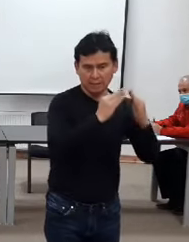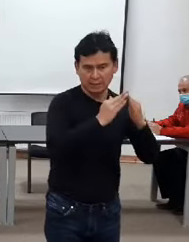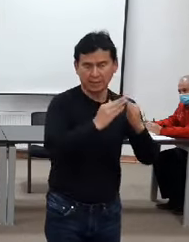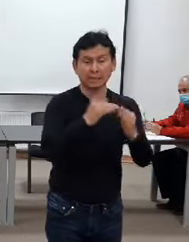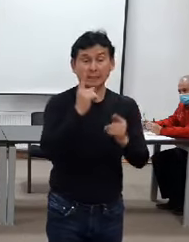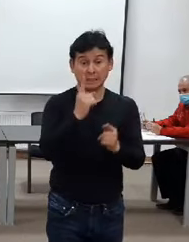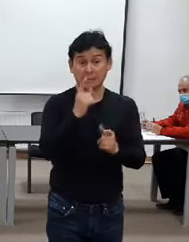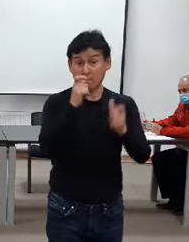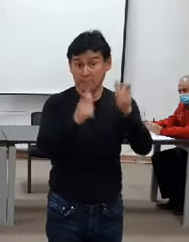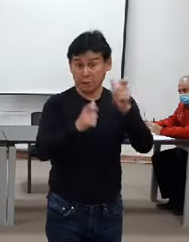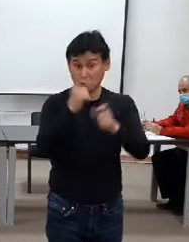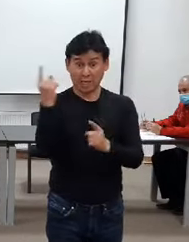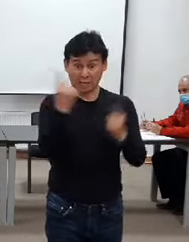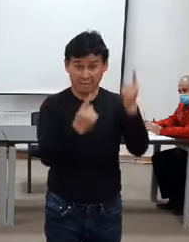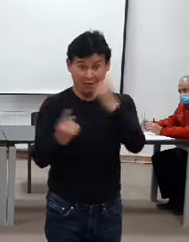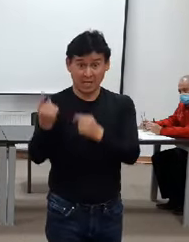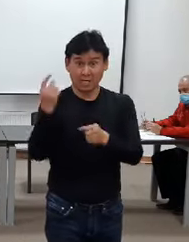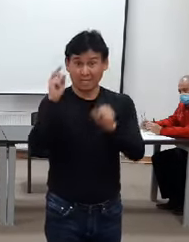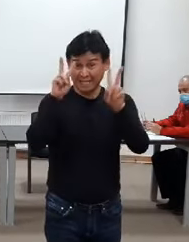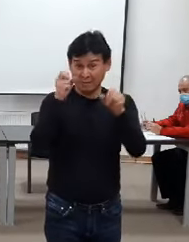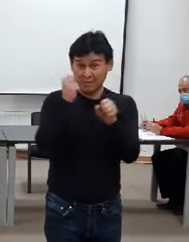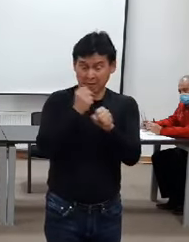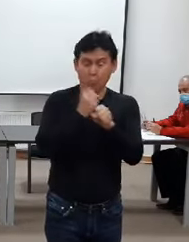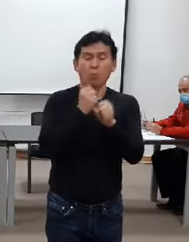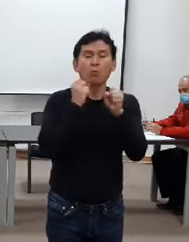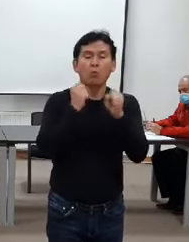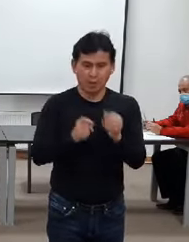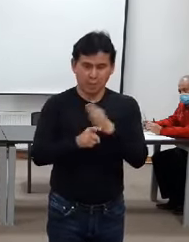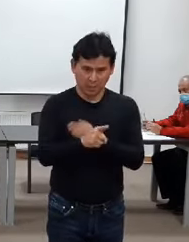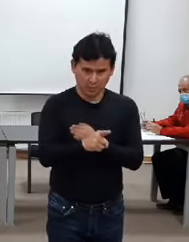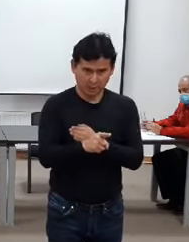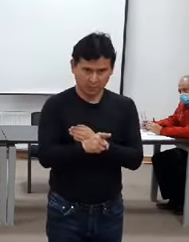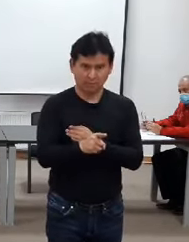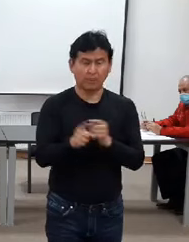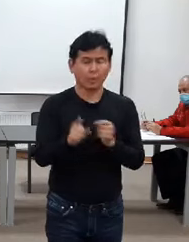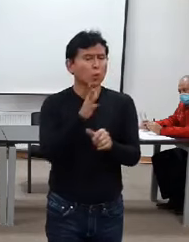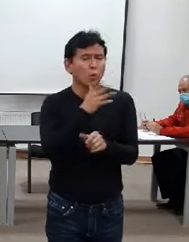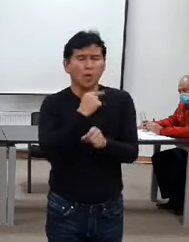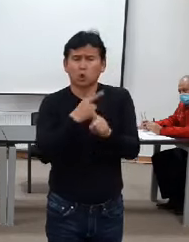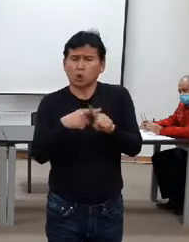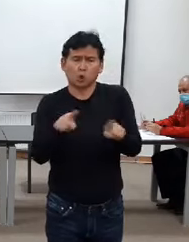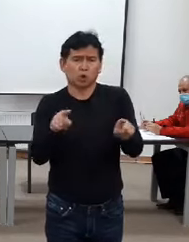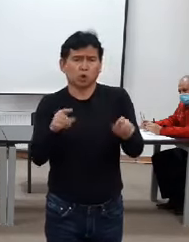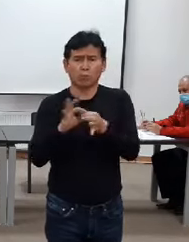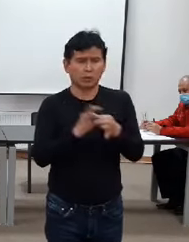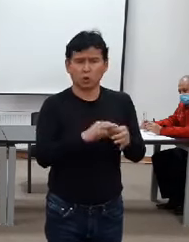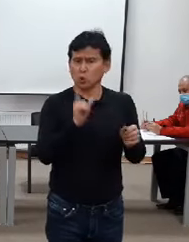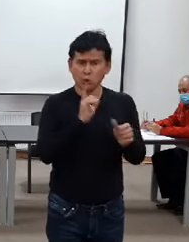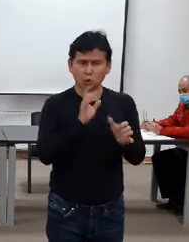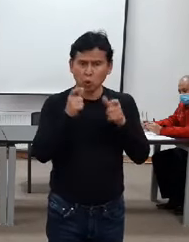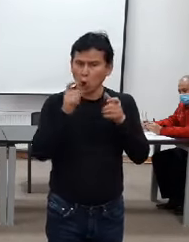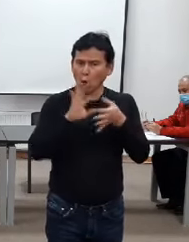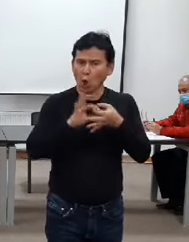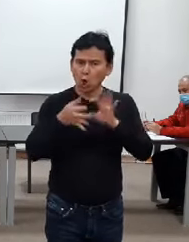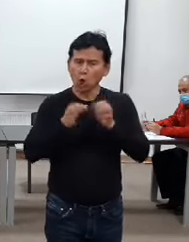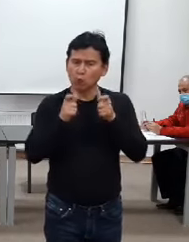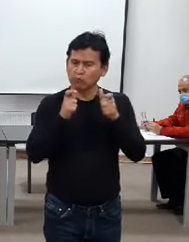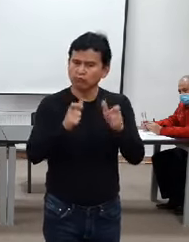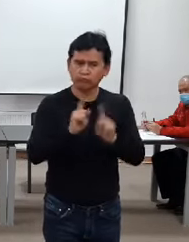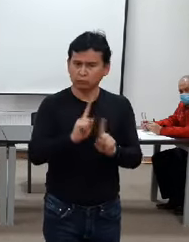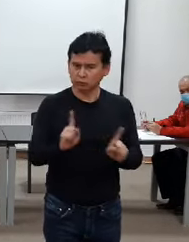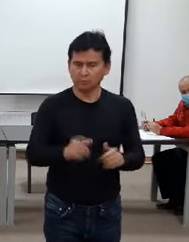personas que vienen por vínculo laboral puedan ingresar a la región. No tiene otra facultad, no es un cordón sanitario, es una aduana